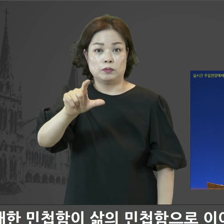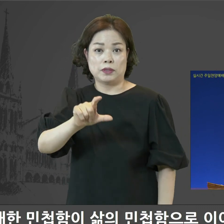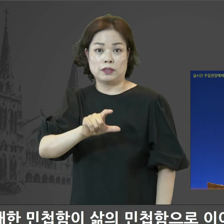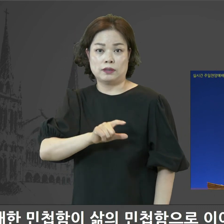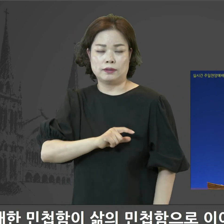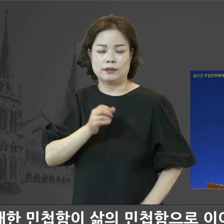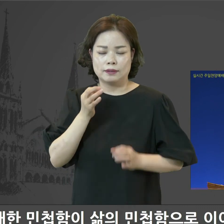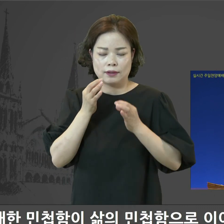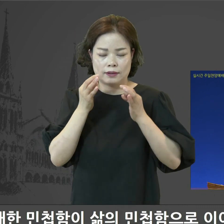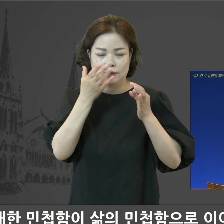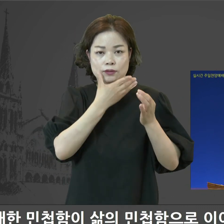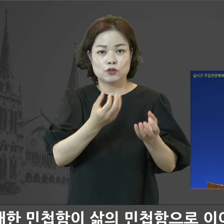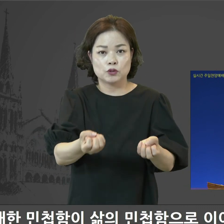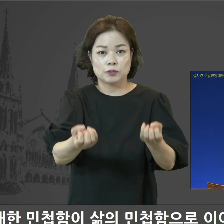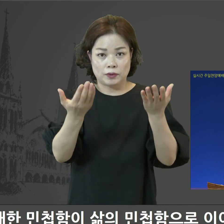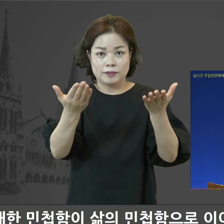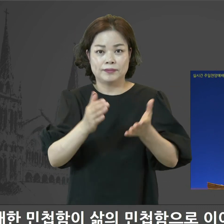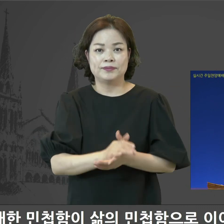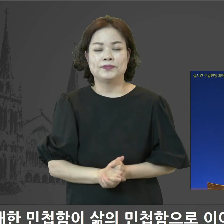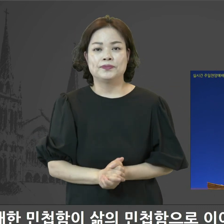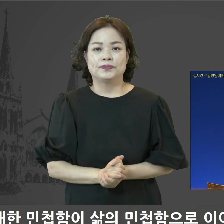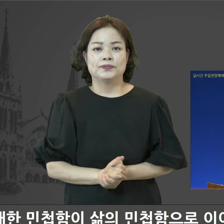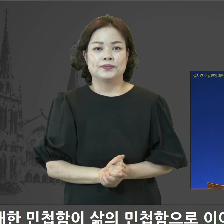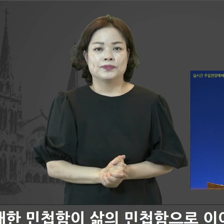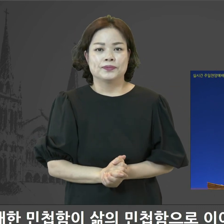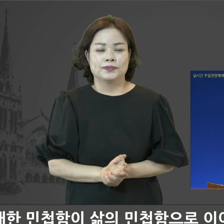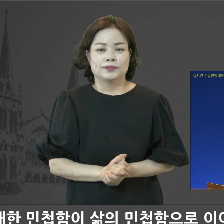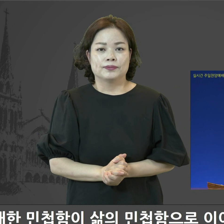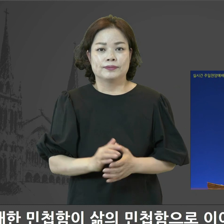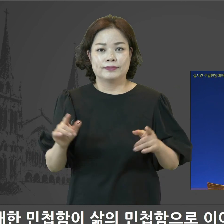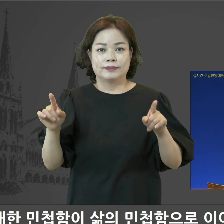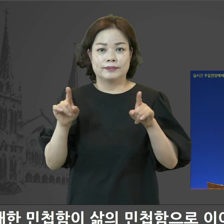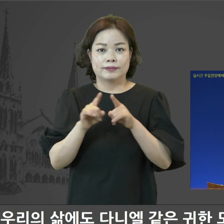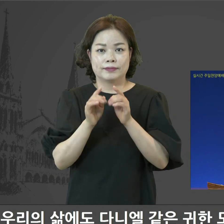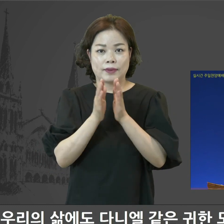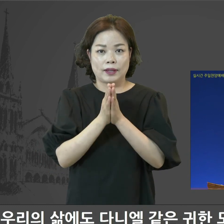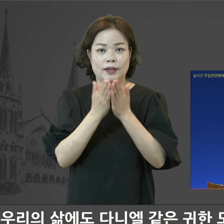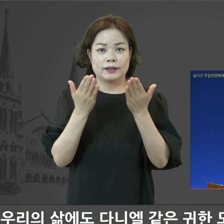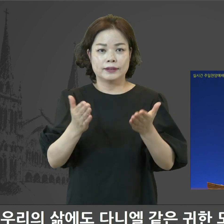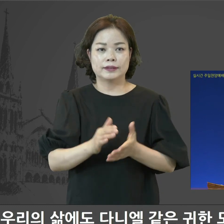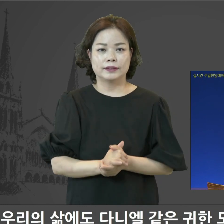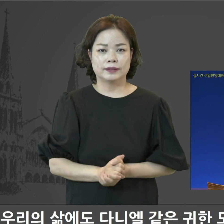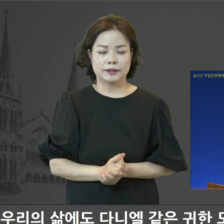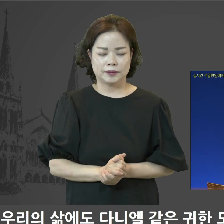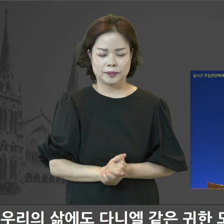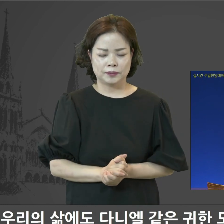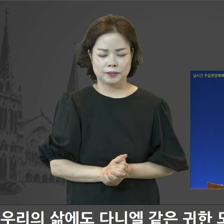이름으로 간절히 축복합니다. 함께 기도드리겠습니다.